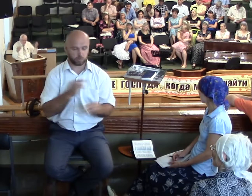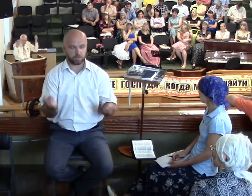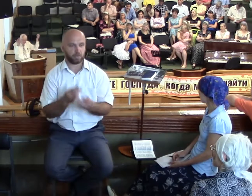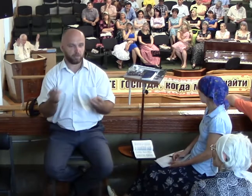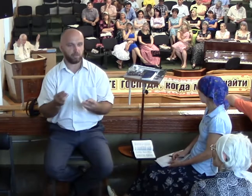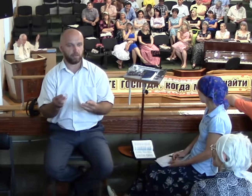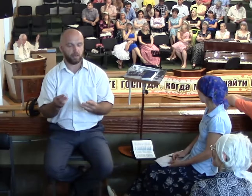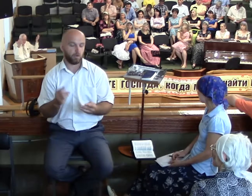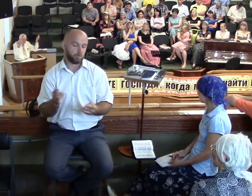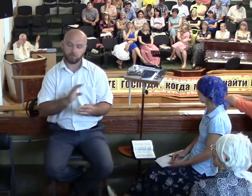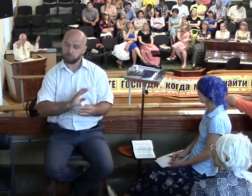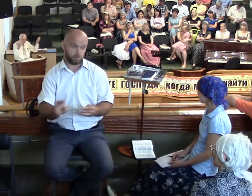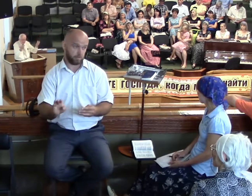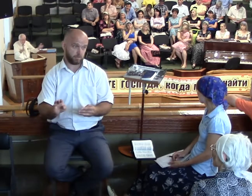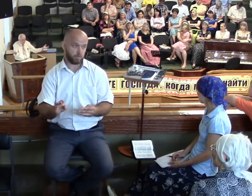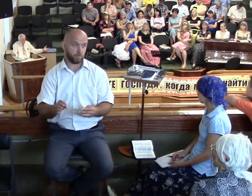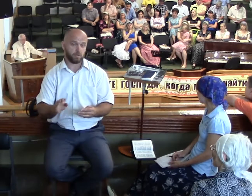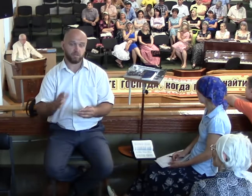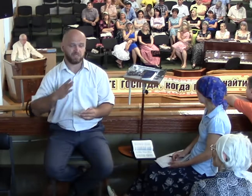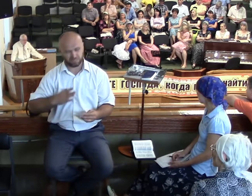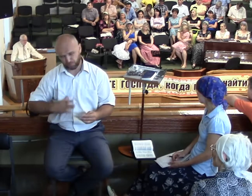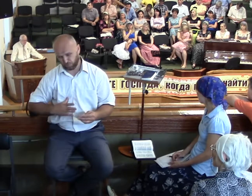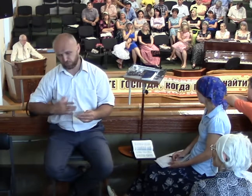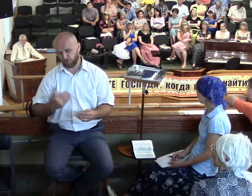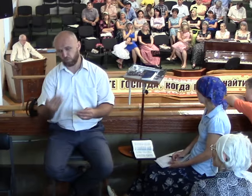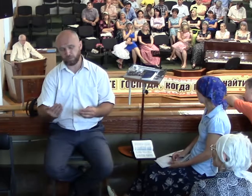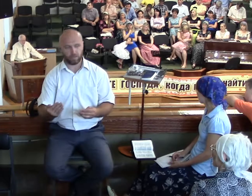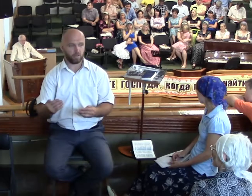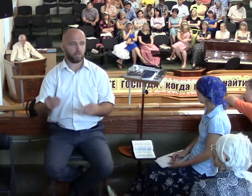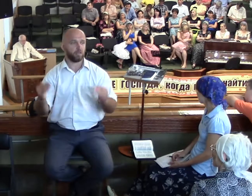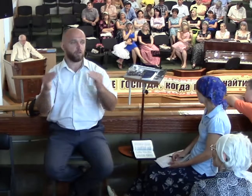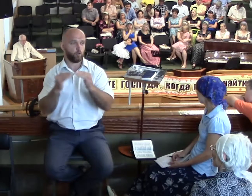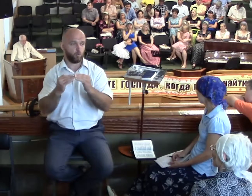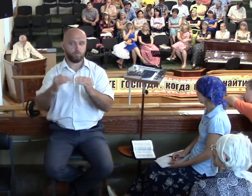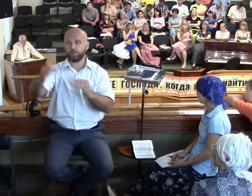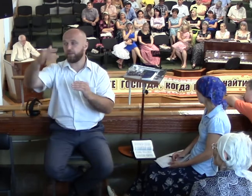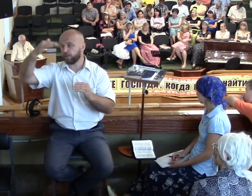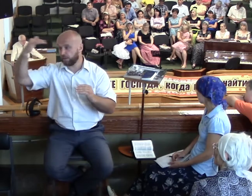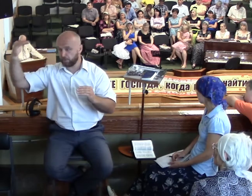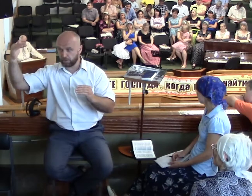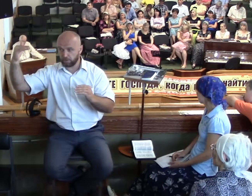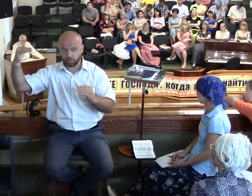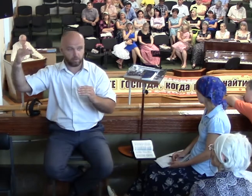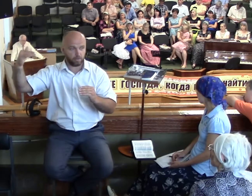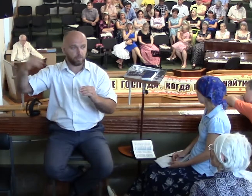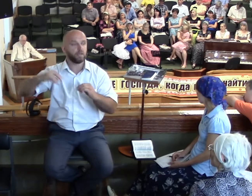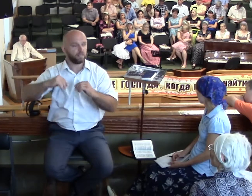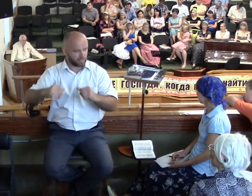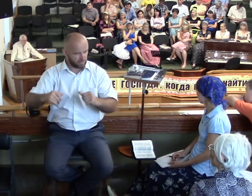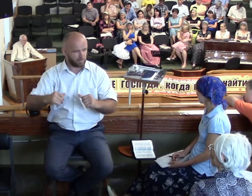мое все на небе. Поэтому то, что тут сгорело, это не все. Да печально, да